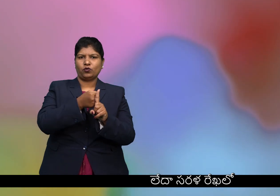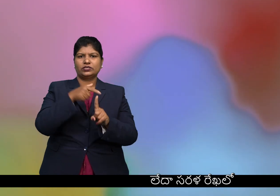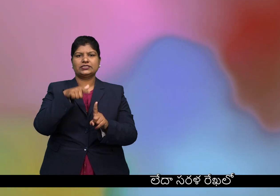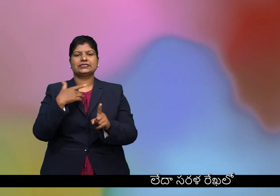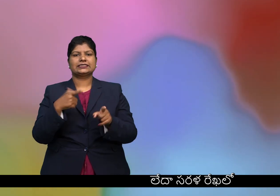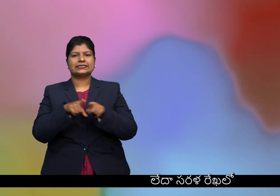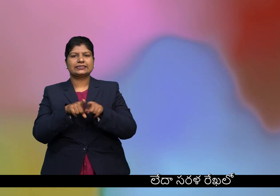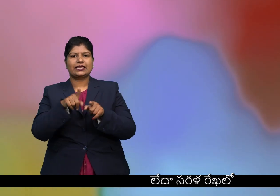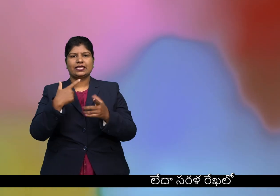లేదా సరళ రేఖలో